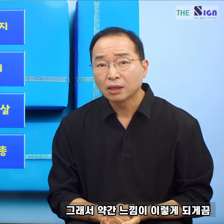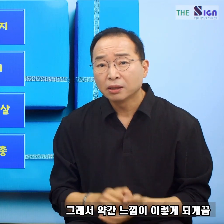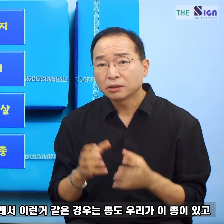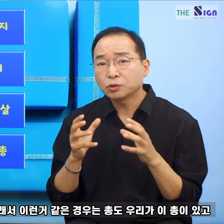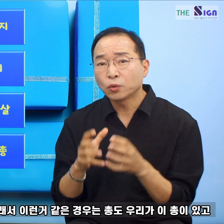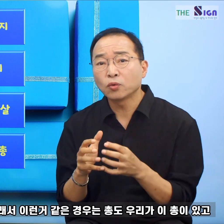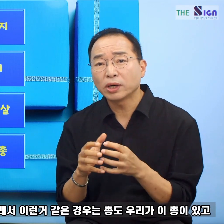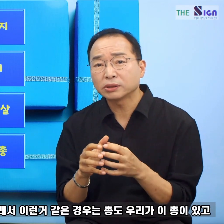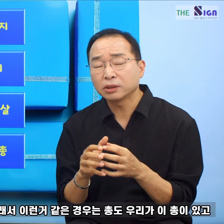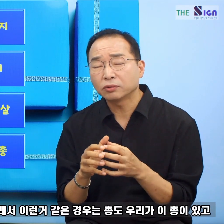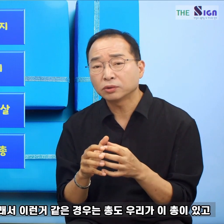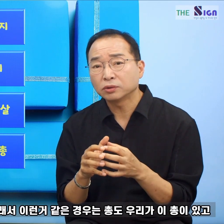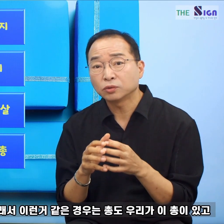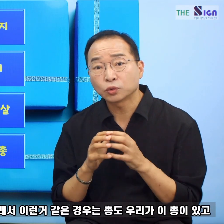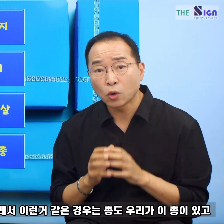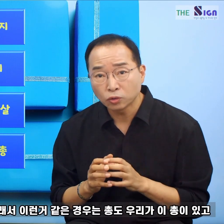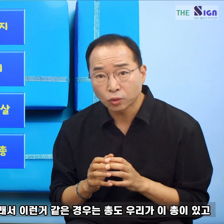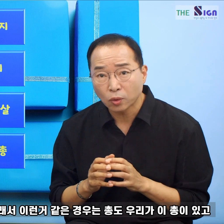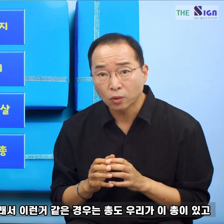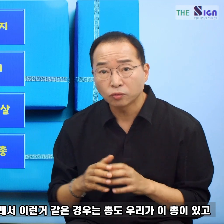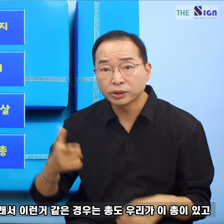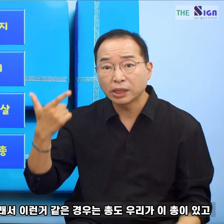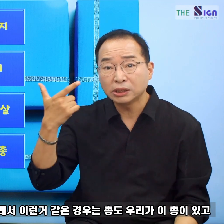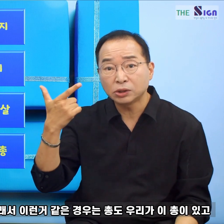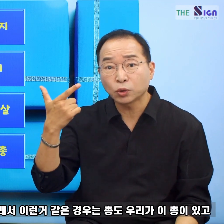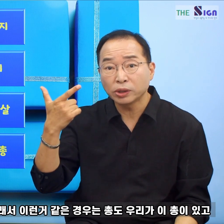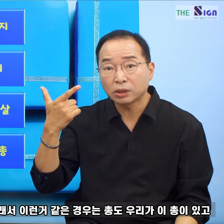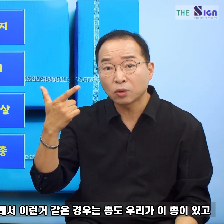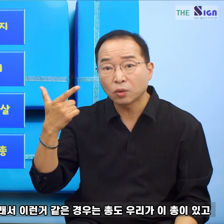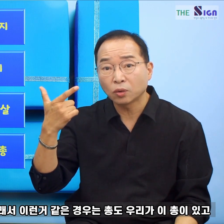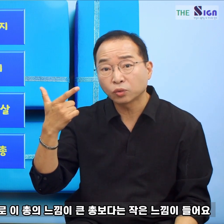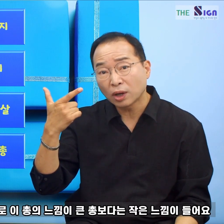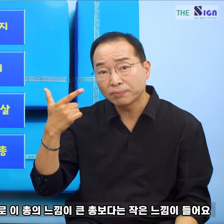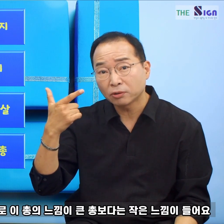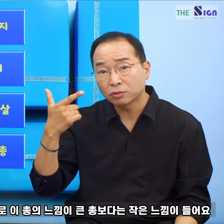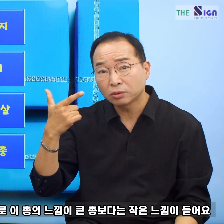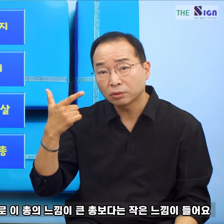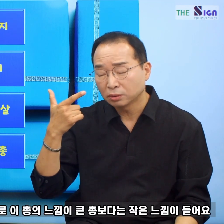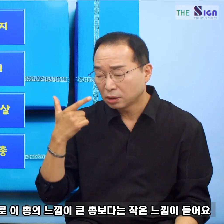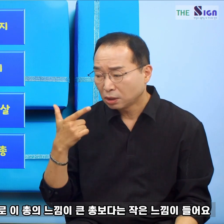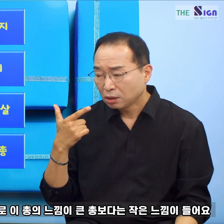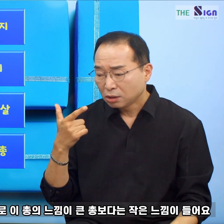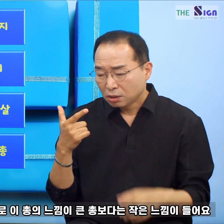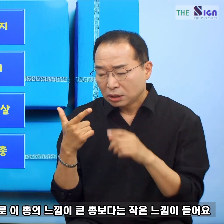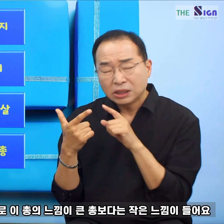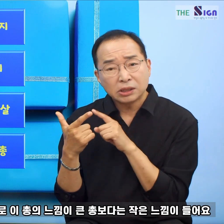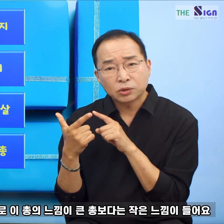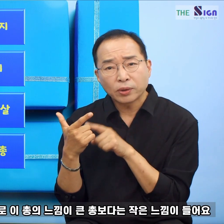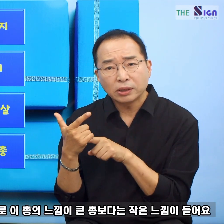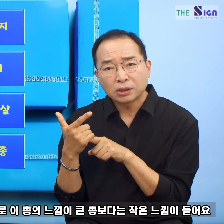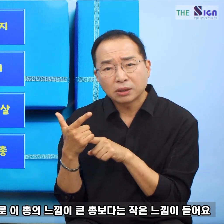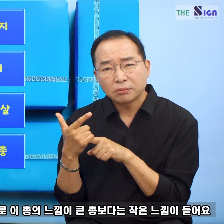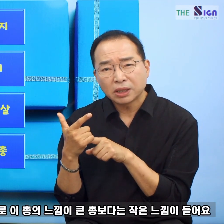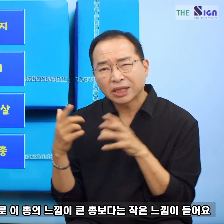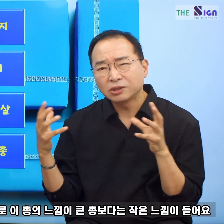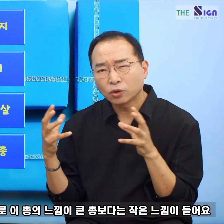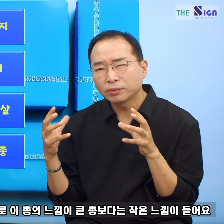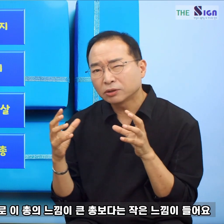그래서 이런 거 같은 경우는 총도 우리가 이 총이 있고 또 한편으로 이 총의 느낌이 큰 총보다